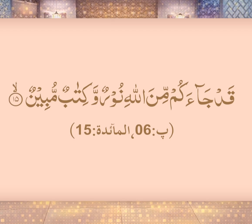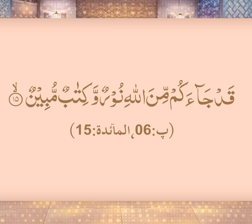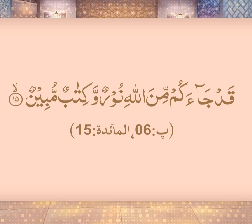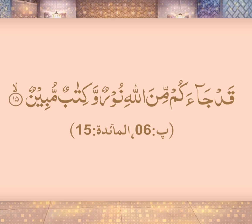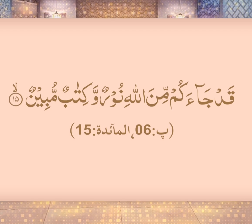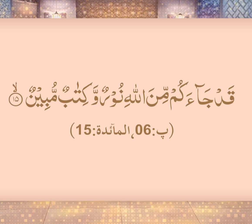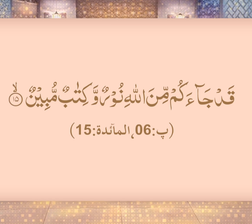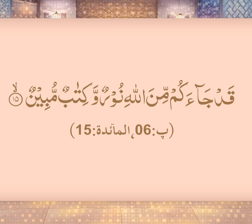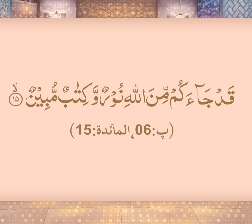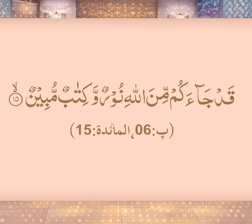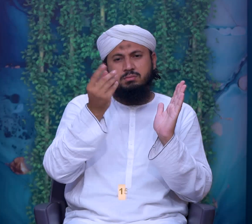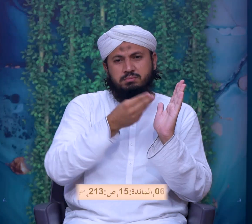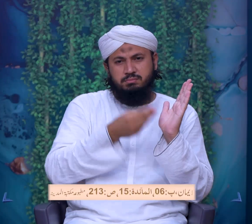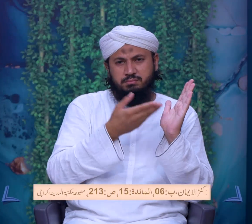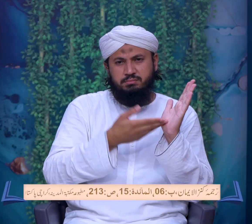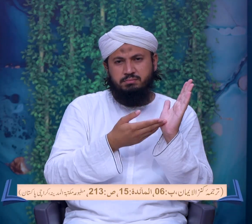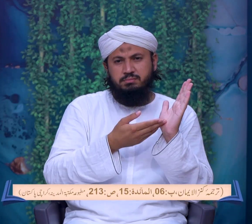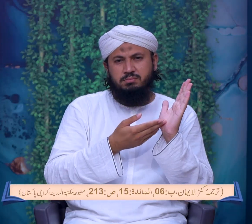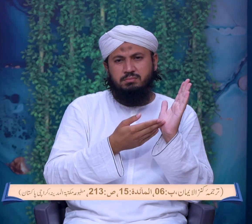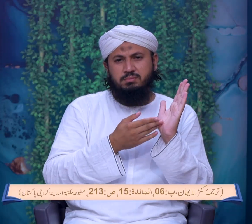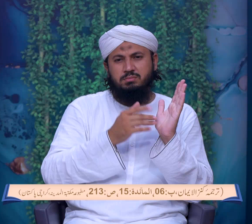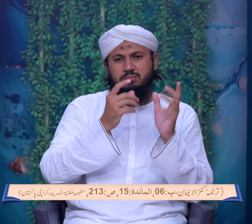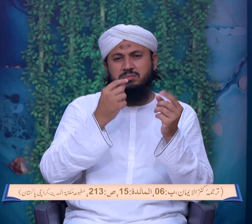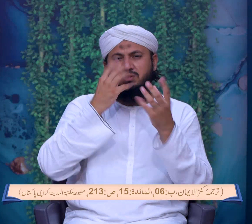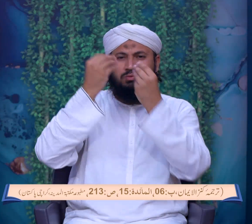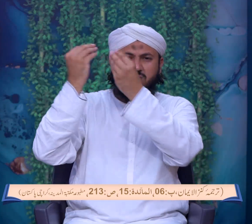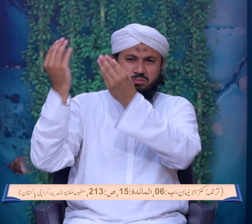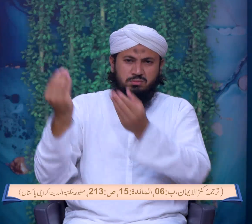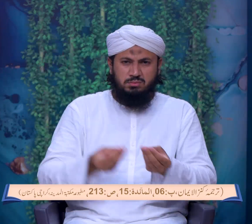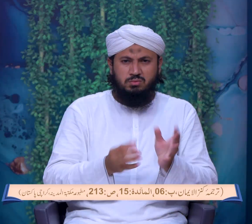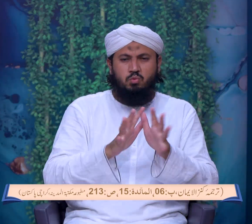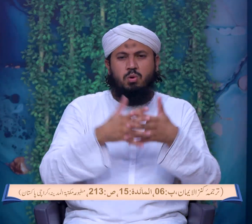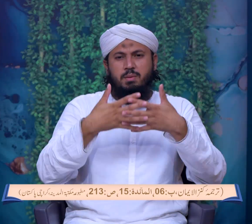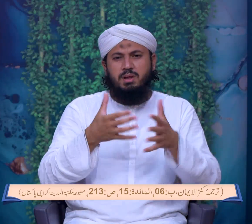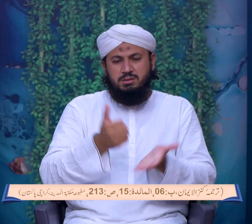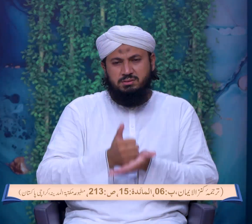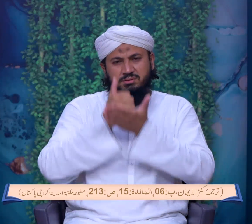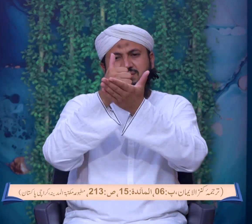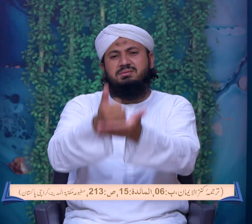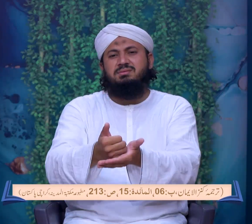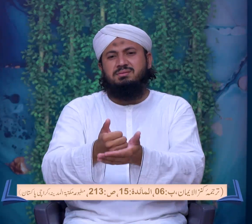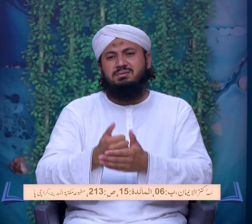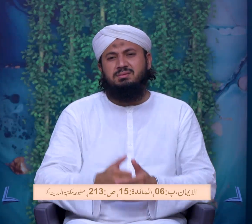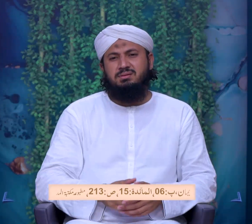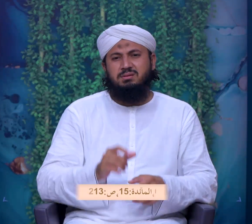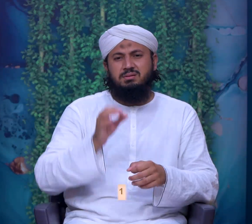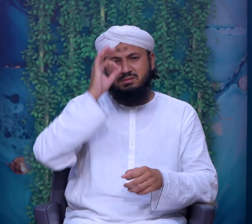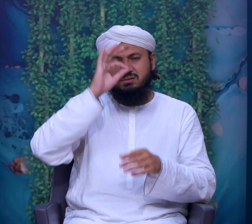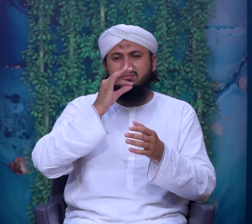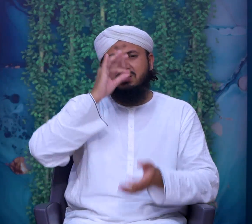مبین۔ ترجمہ کنز ایمان، بے شک تمہارے پاس اللہ کی طرف سے ایک نور آیا اور روشن کتاب۔ تفسیر خزائن العرفان